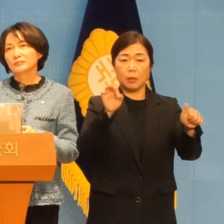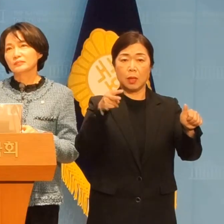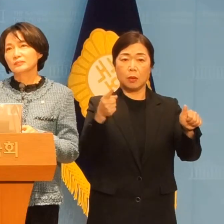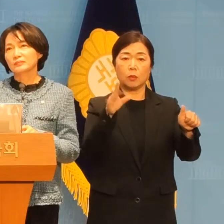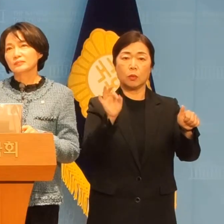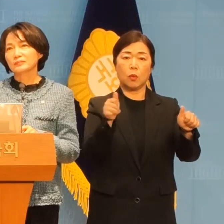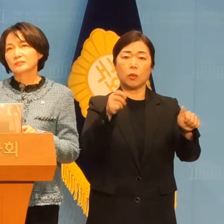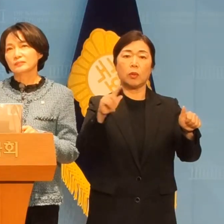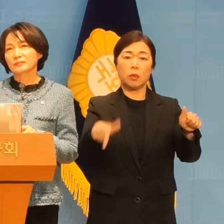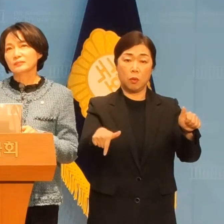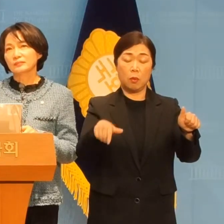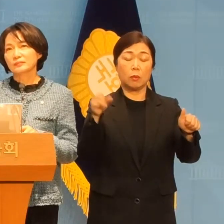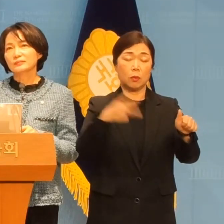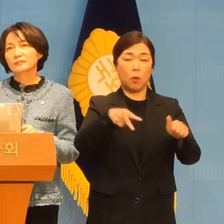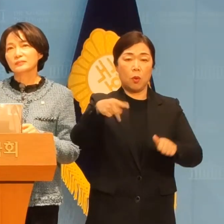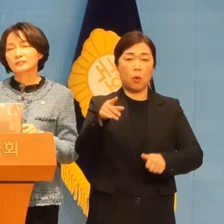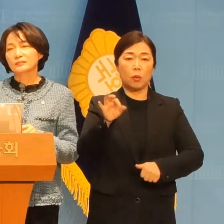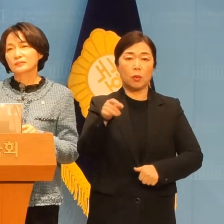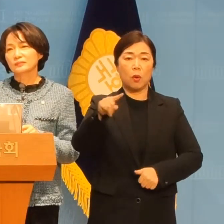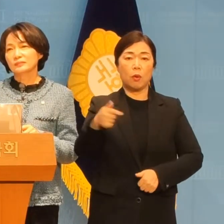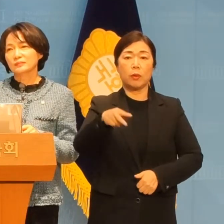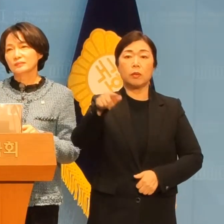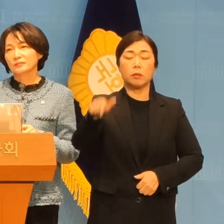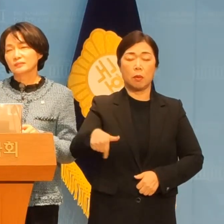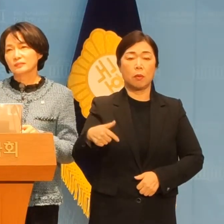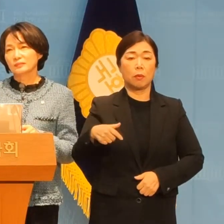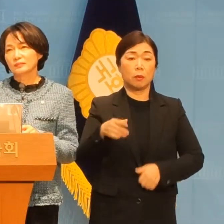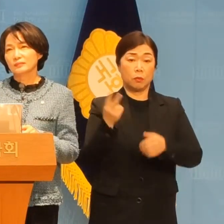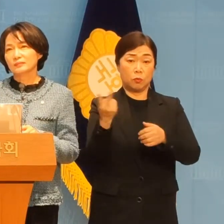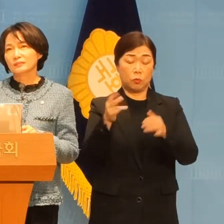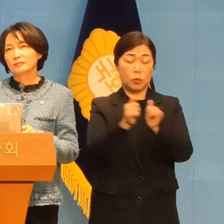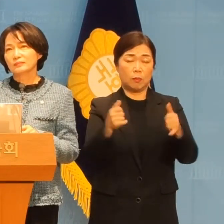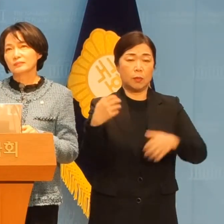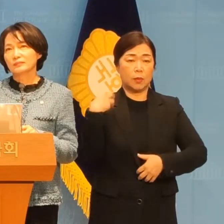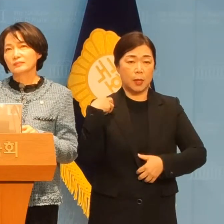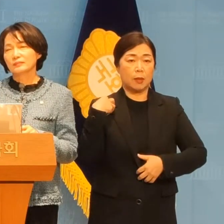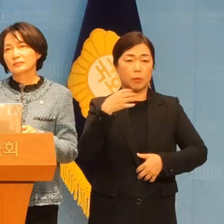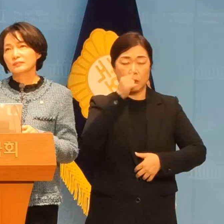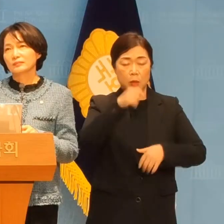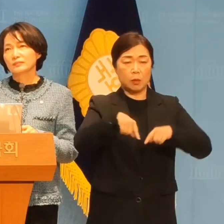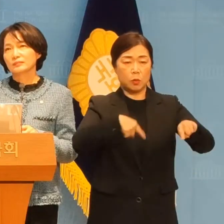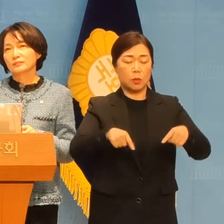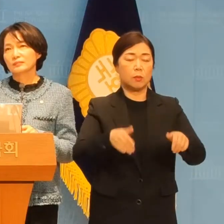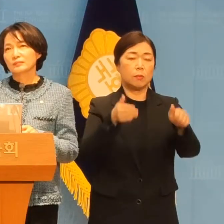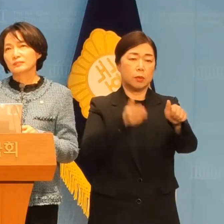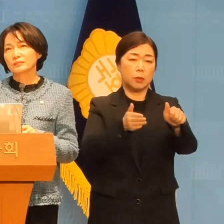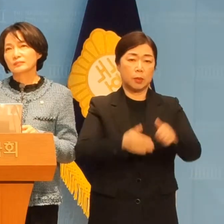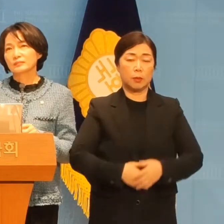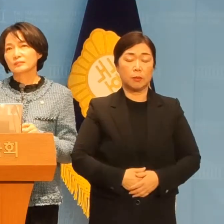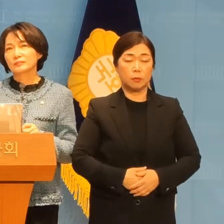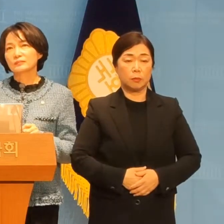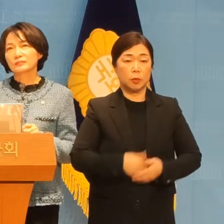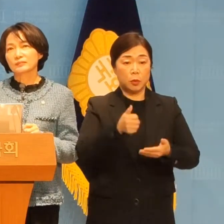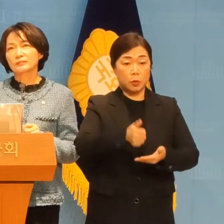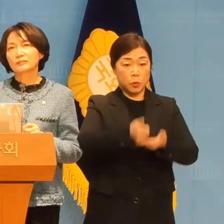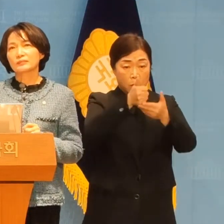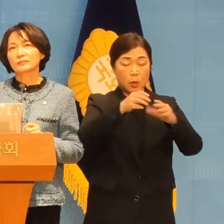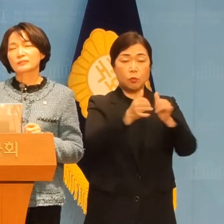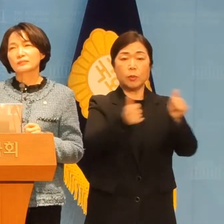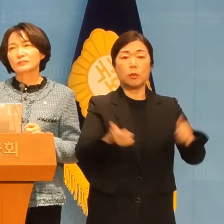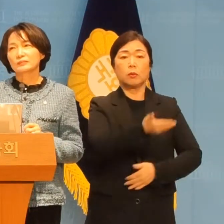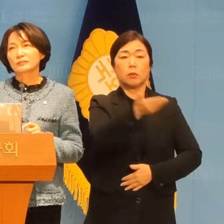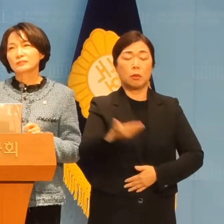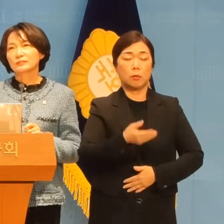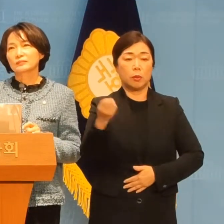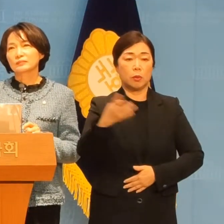송원석 원내대표의 책임 있는 조치를 촉구합니다. 존경하는 국민 여러분, 언론인 여러분,